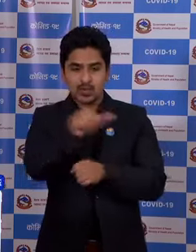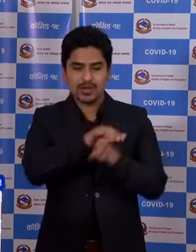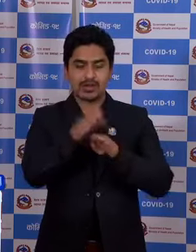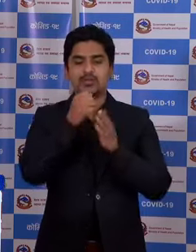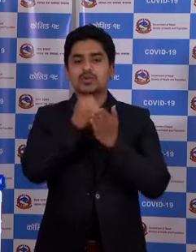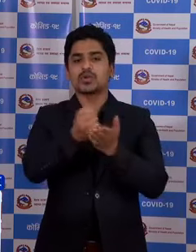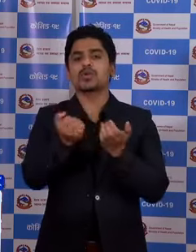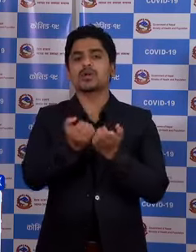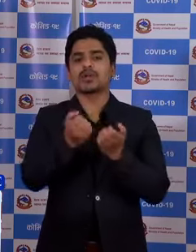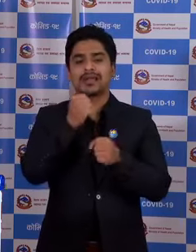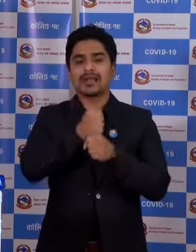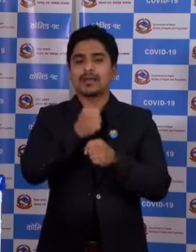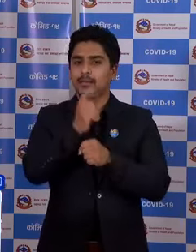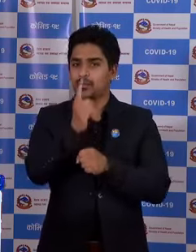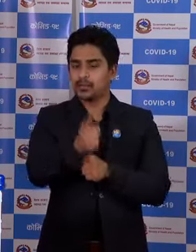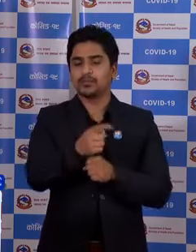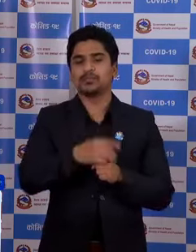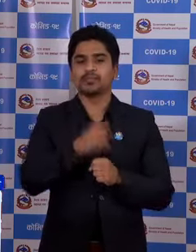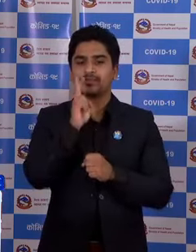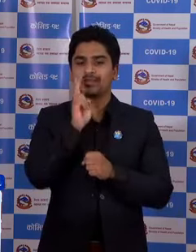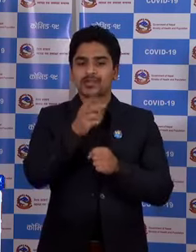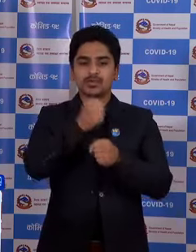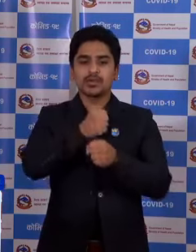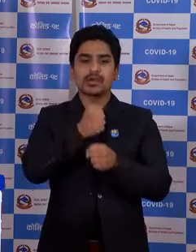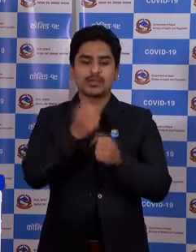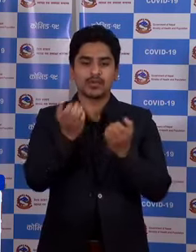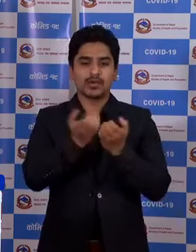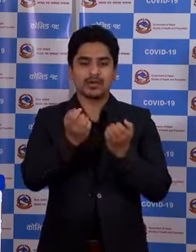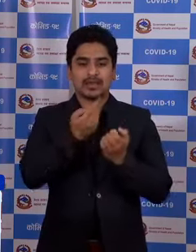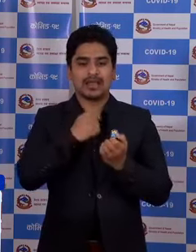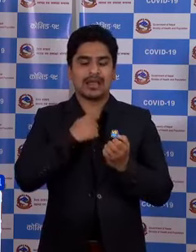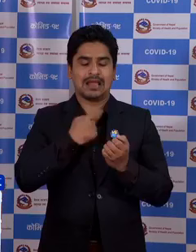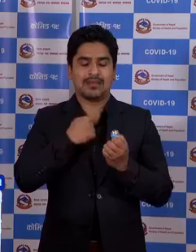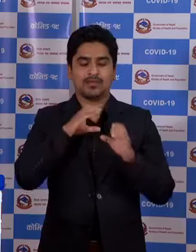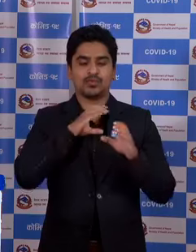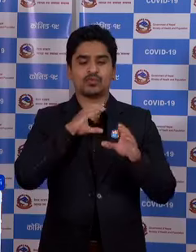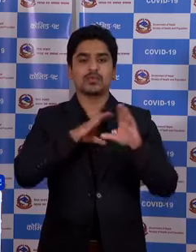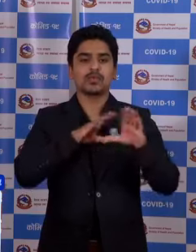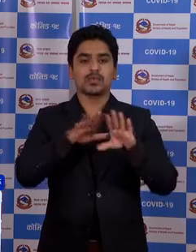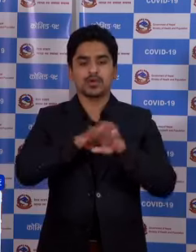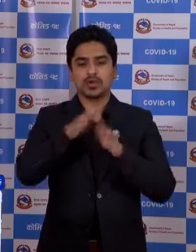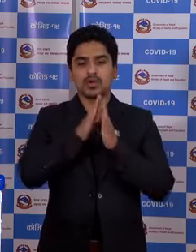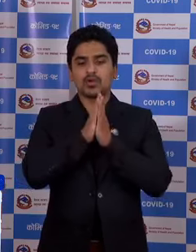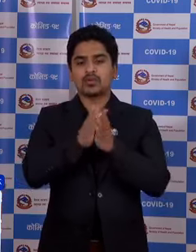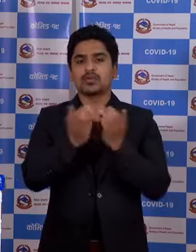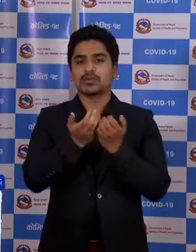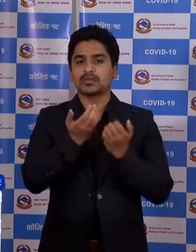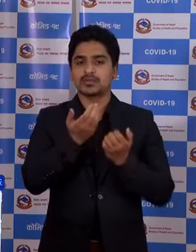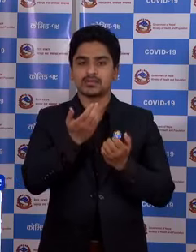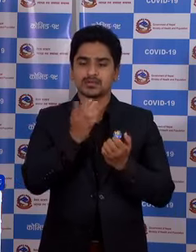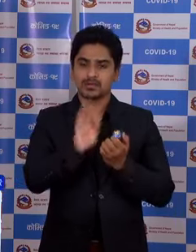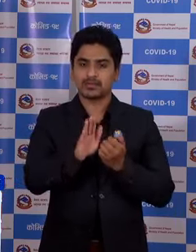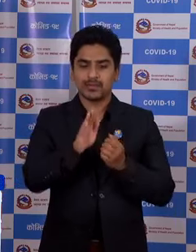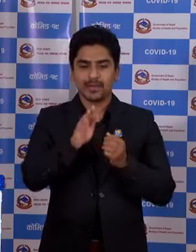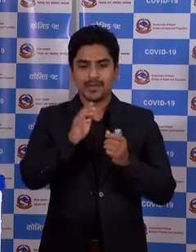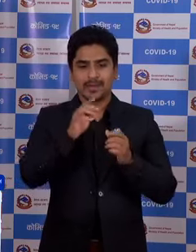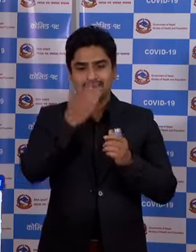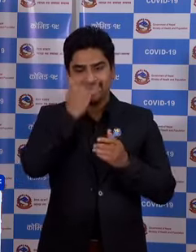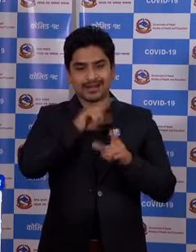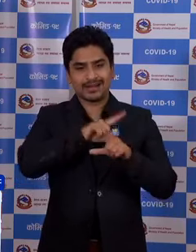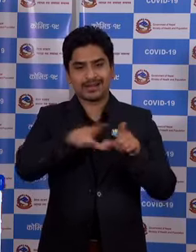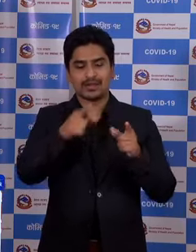उहाँहरूलाई सघाउने काम हो। त्यस्तो कामहरू गर्न हामी स्वयंसेवकहरूलाई अनुरोध गर्छौँ, न कि बिना